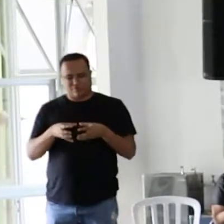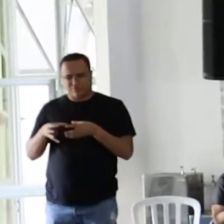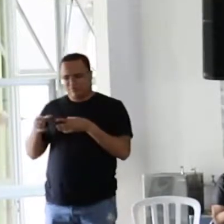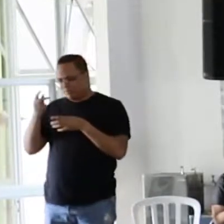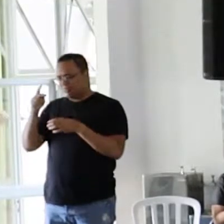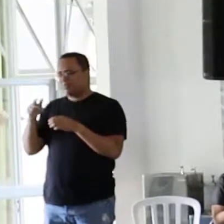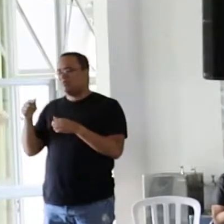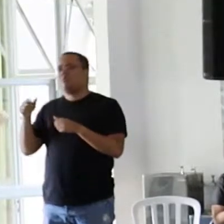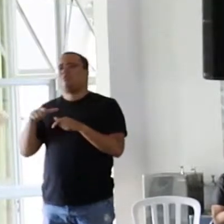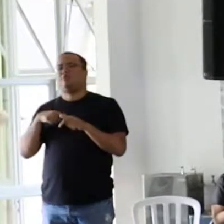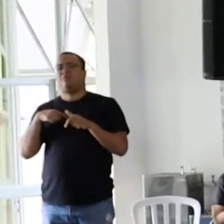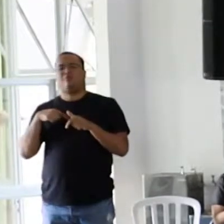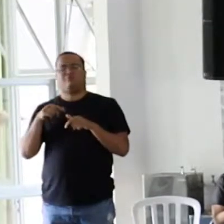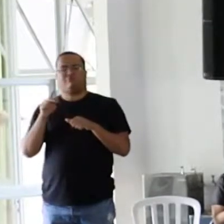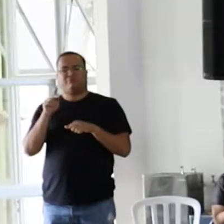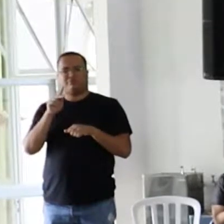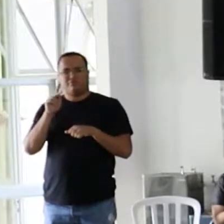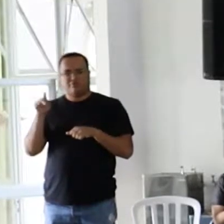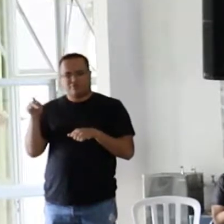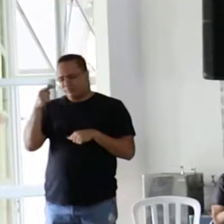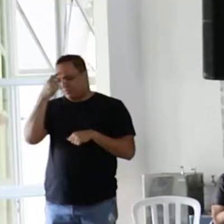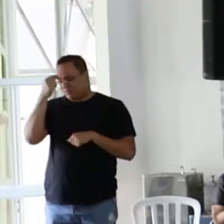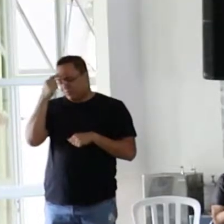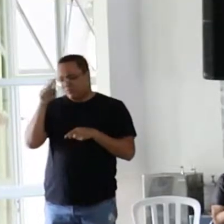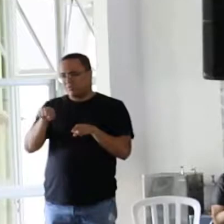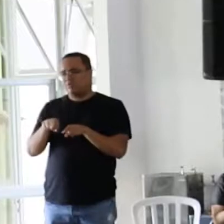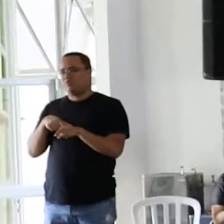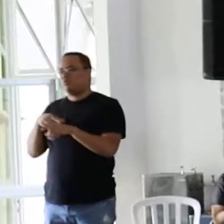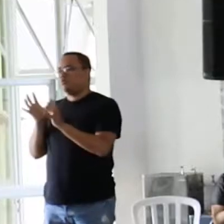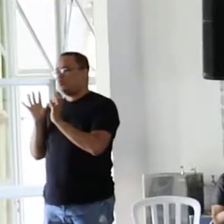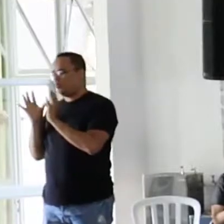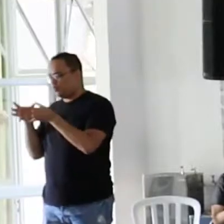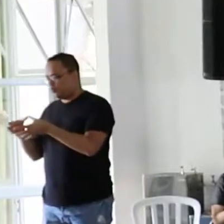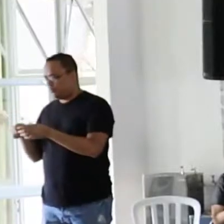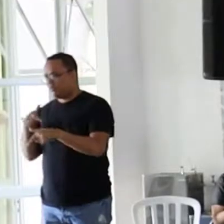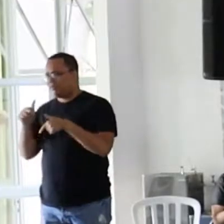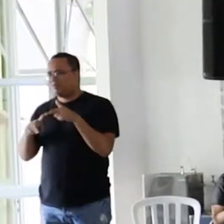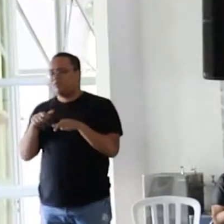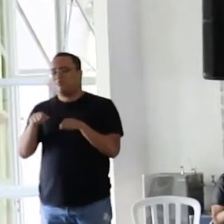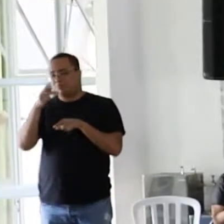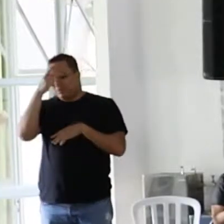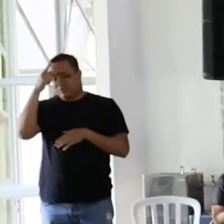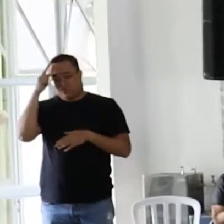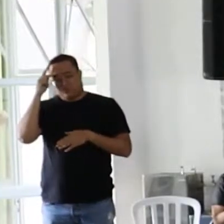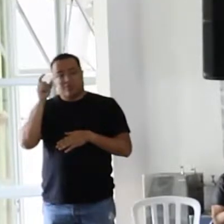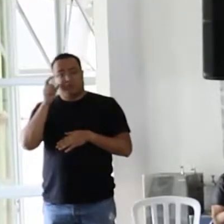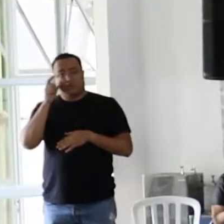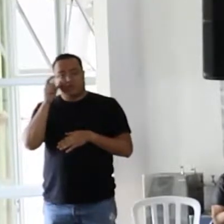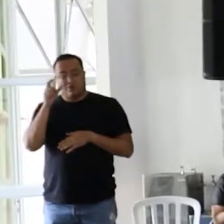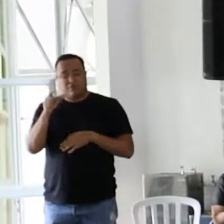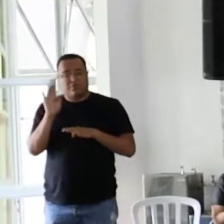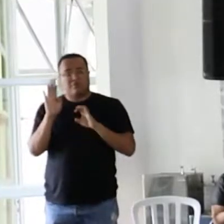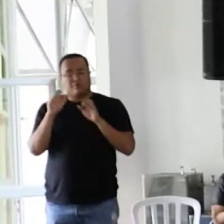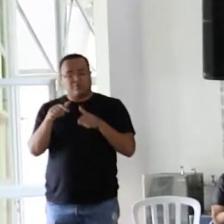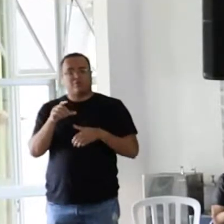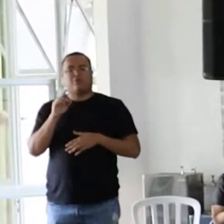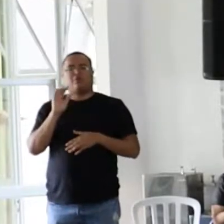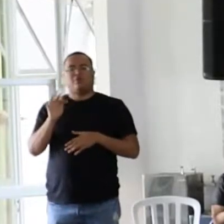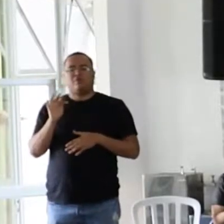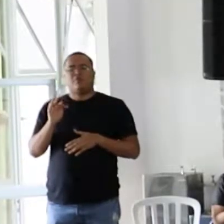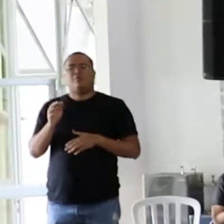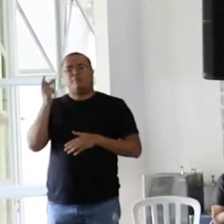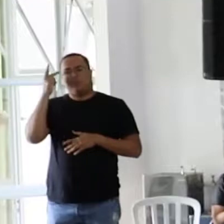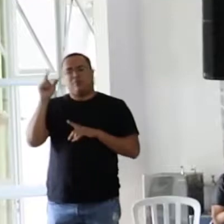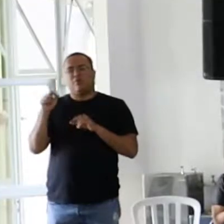o meio acadêmico é representantes classistas as pessoas interessadas no bem do Federal